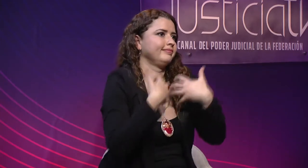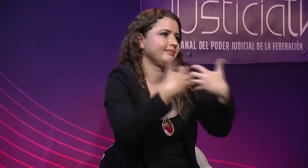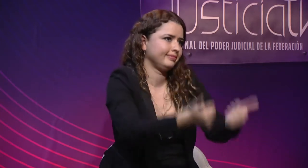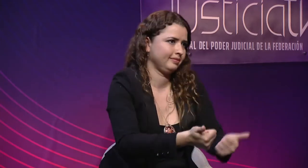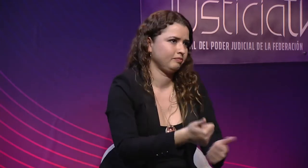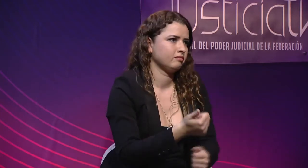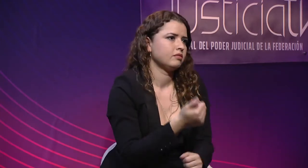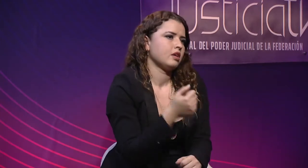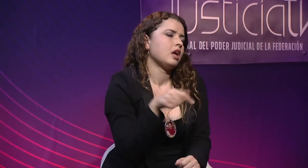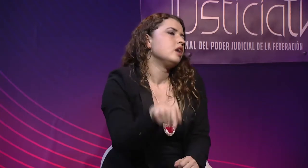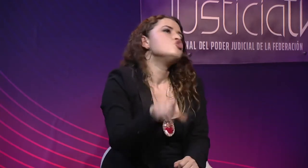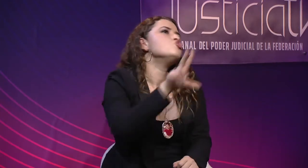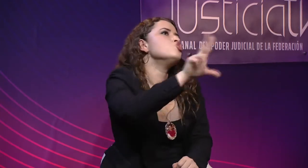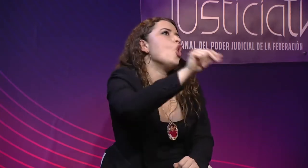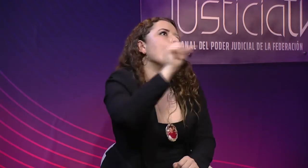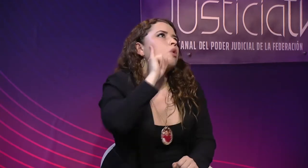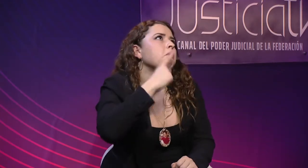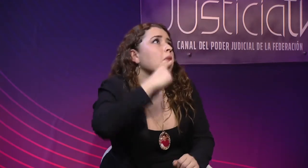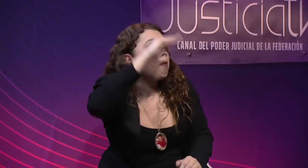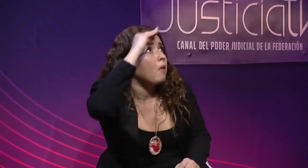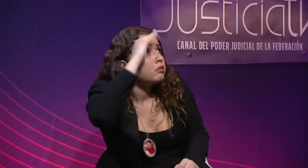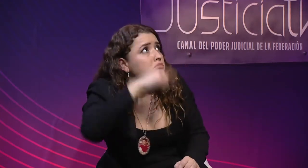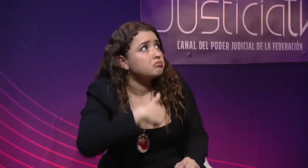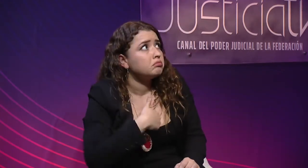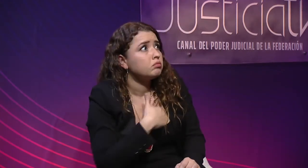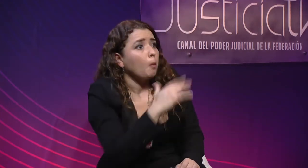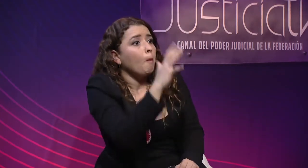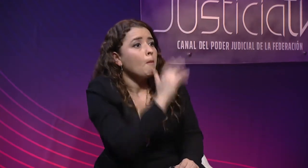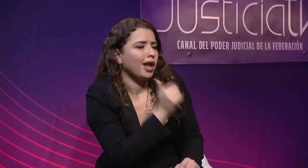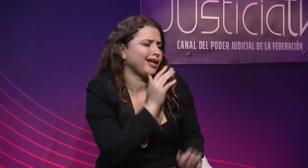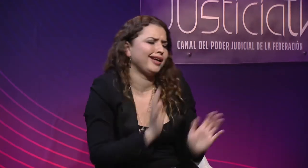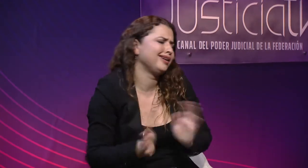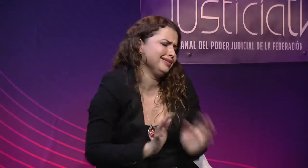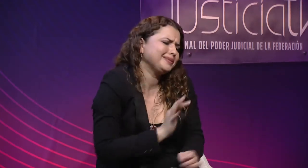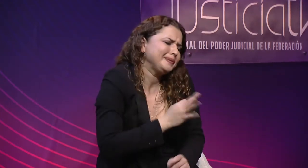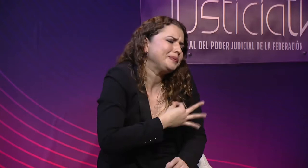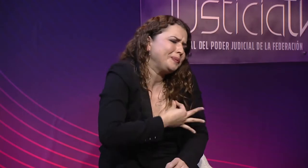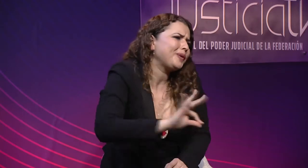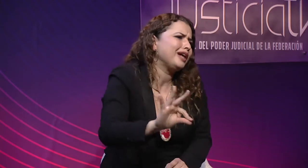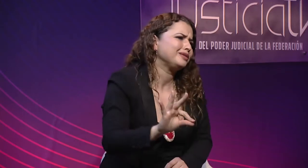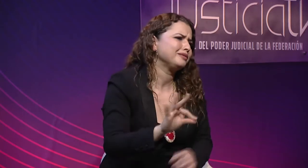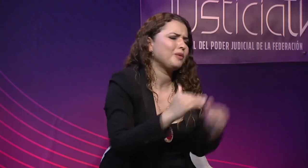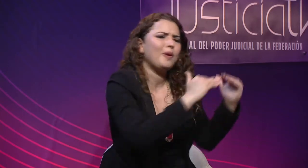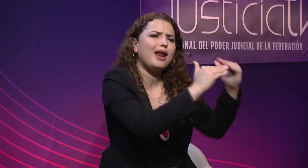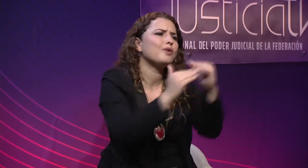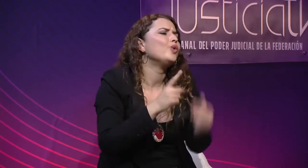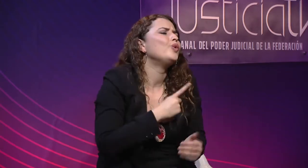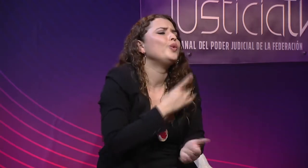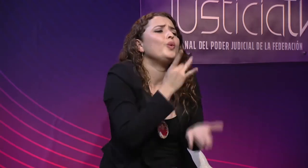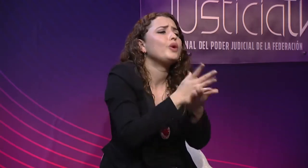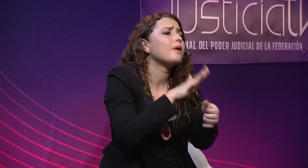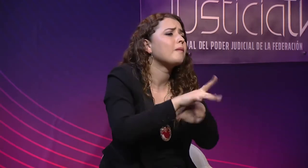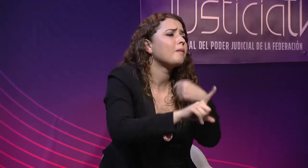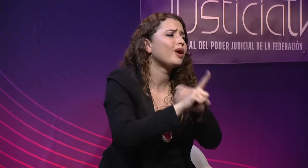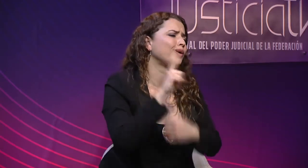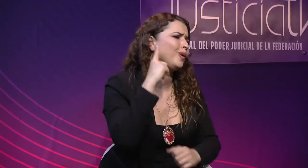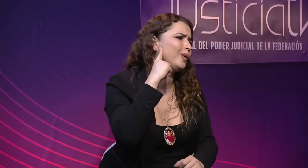necesario para establecer ese puente de comunicación. No es porque los sordos no podamos, ¿eh? Sí podemos.